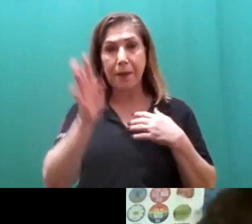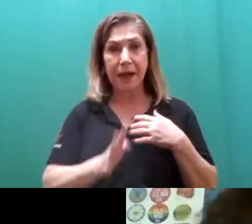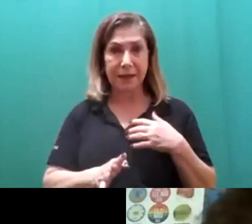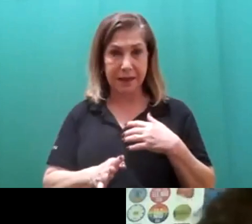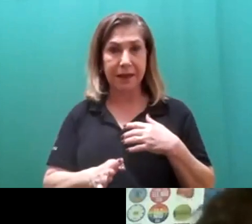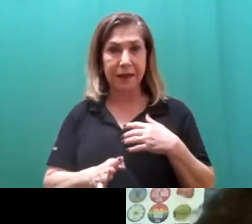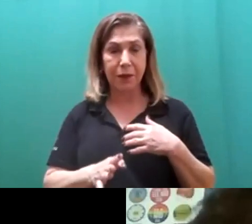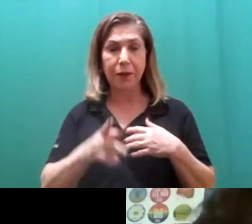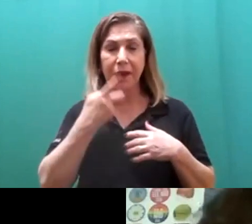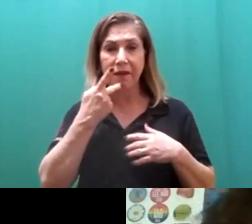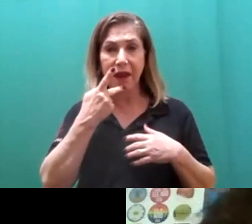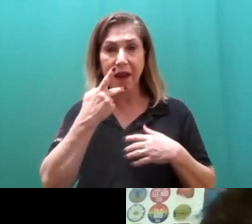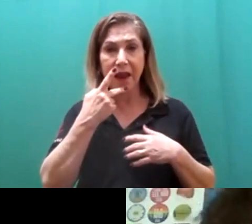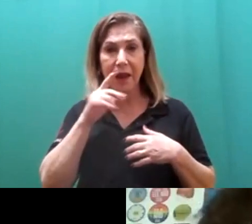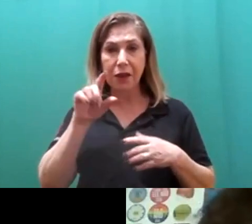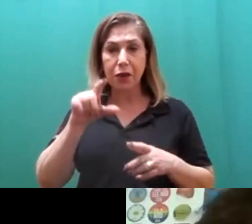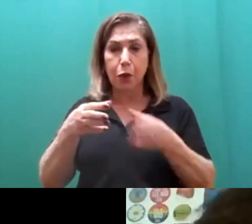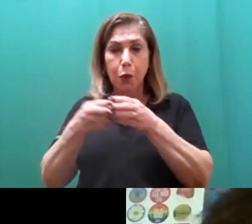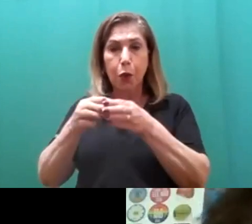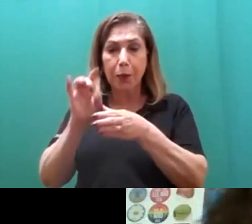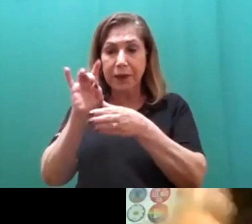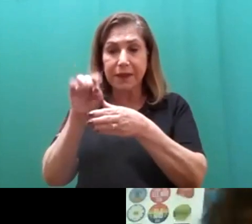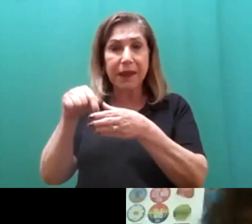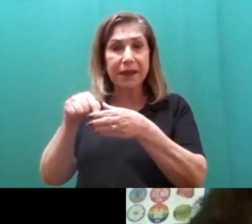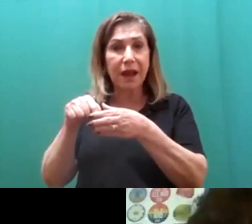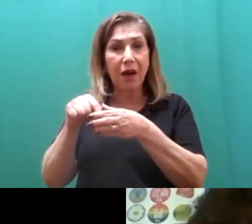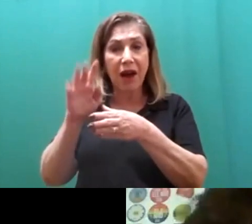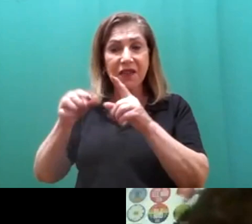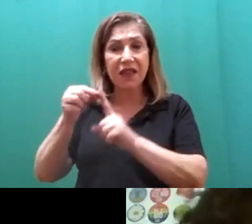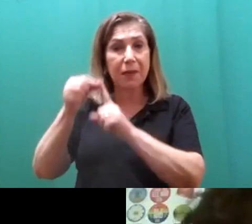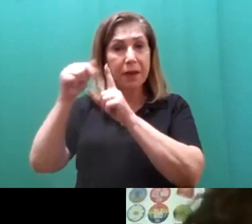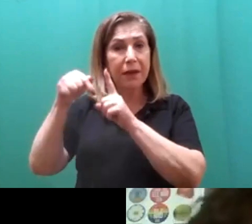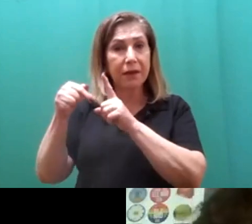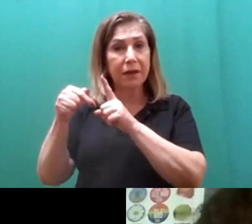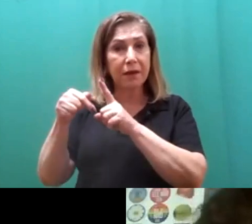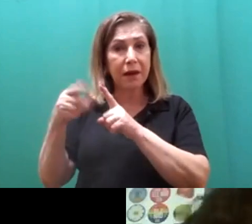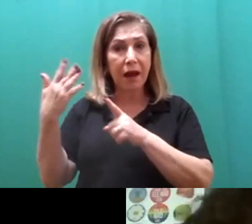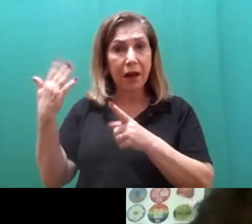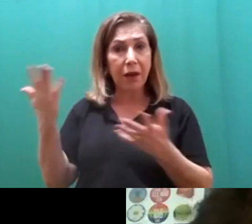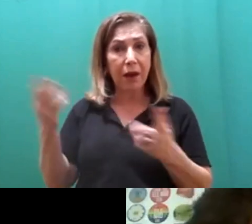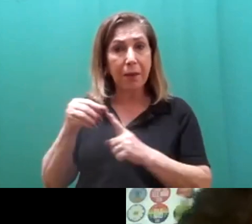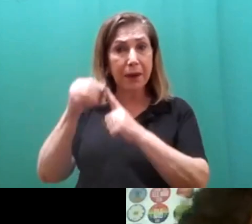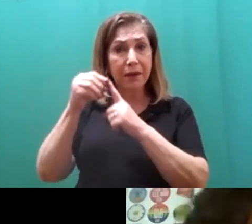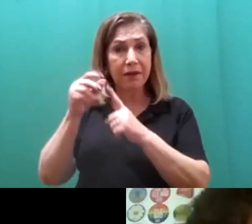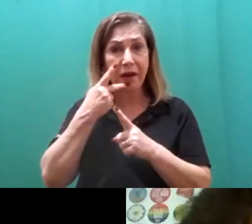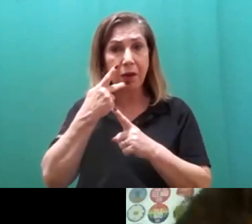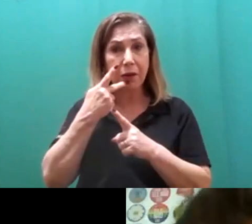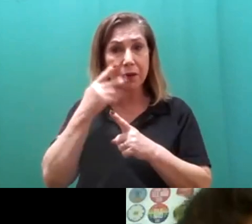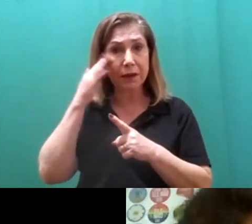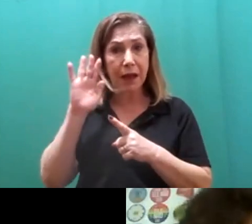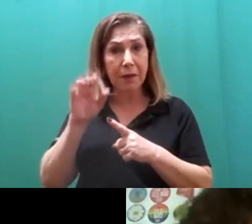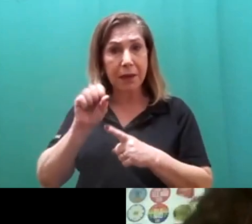poder. Certamente quem nos representou lá nem sabe. Esses dias teve um representante do Brasil que falou que não sabia que existia